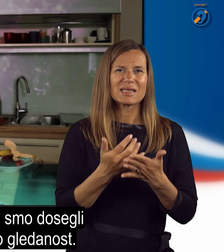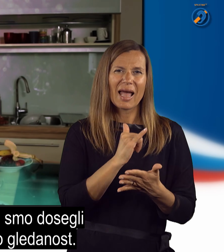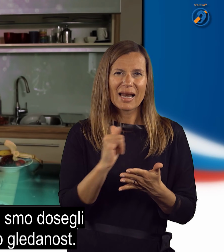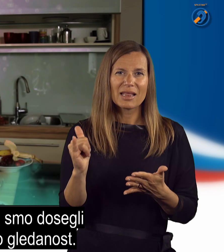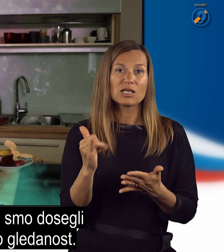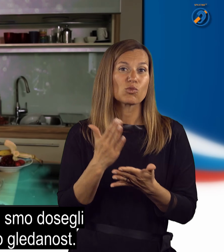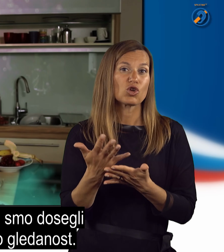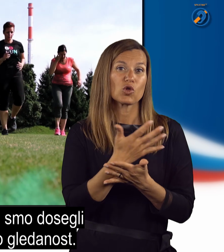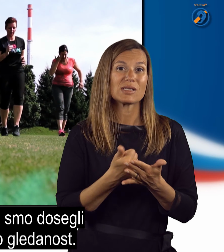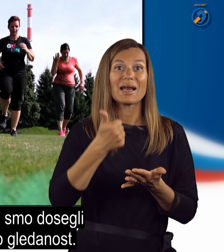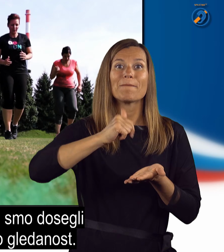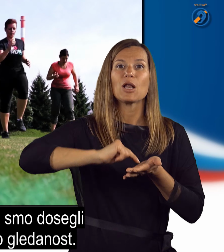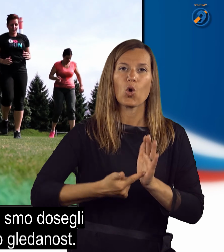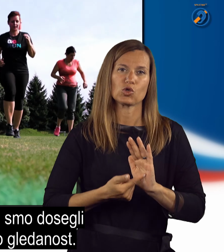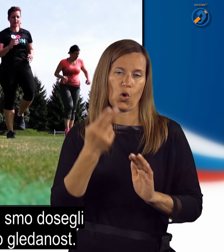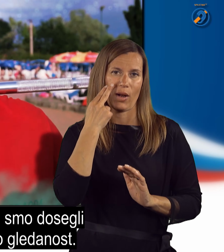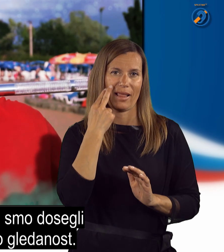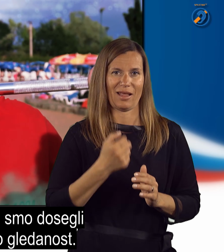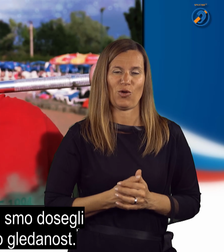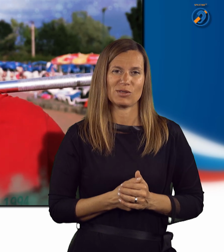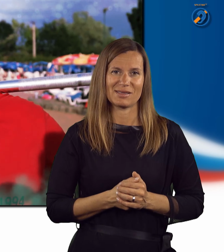dosegli že milijonsko gledanost.